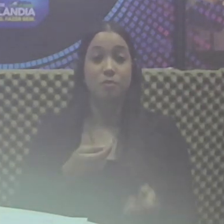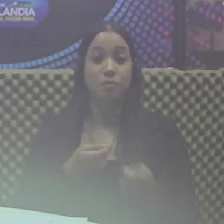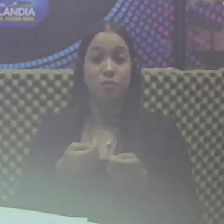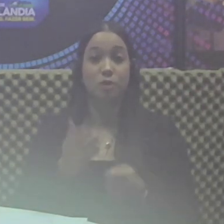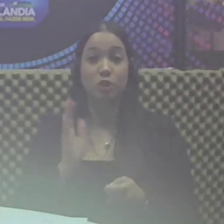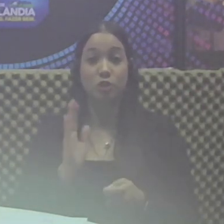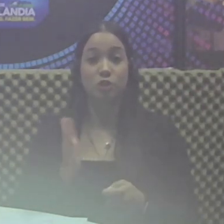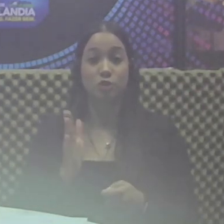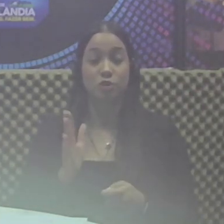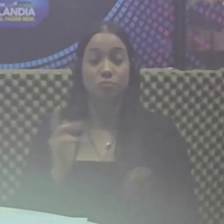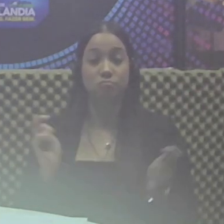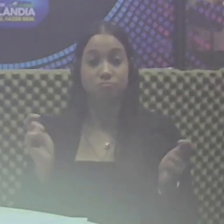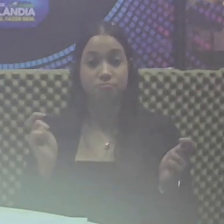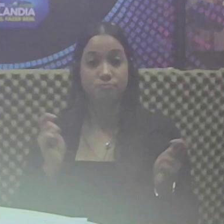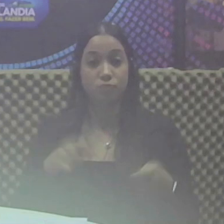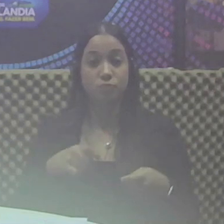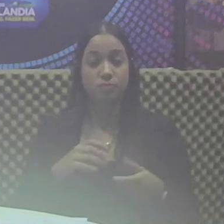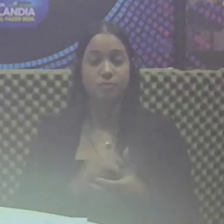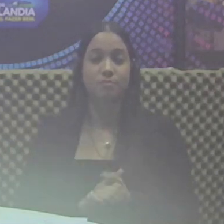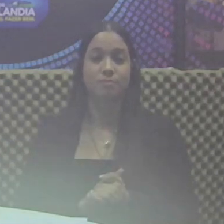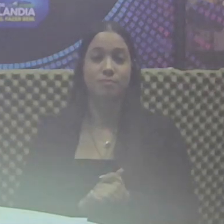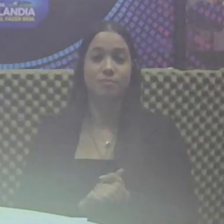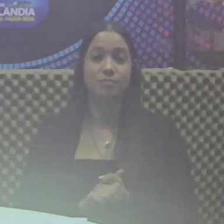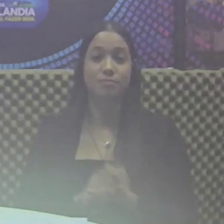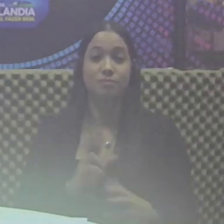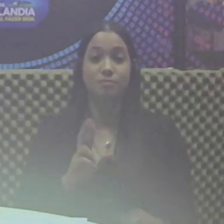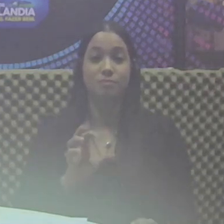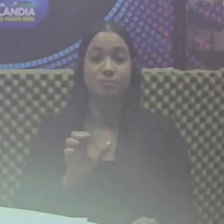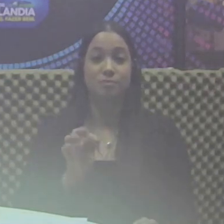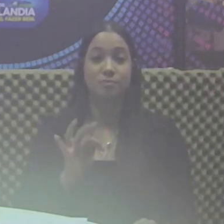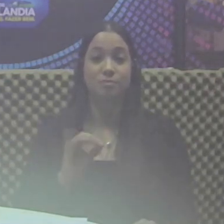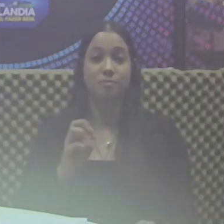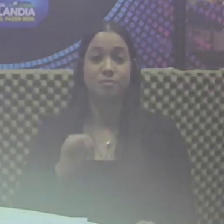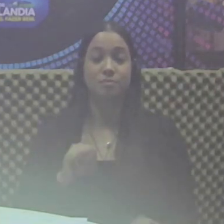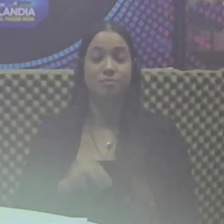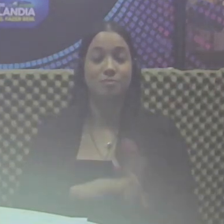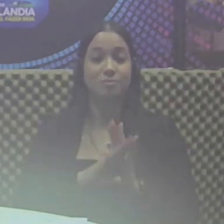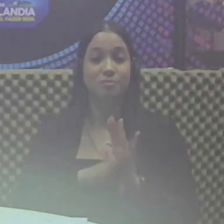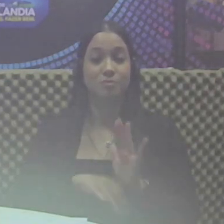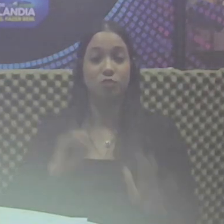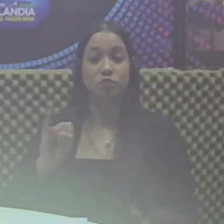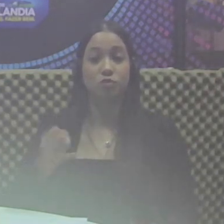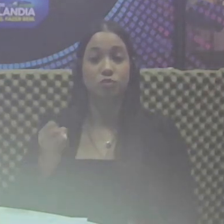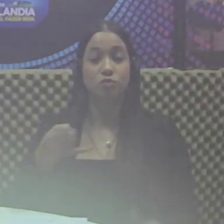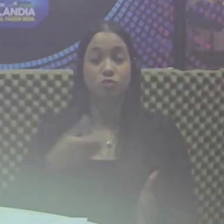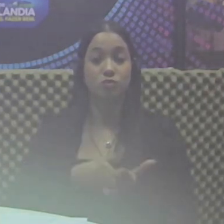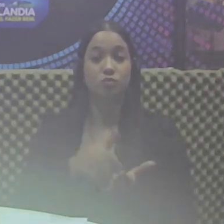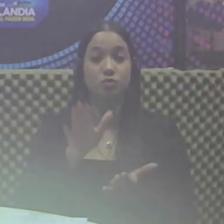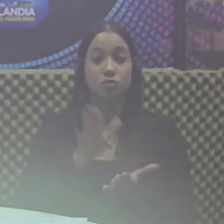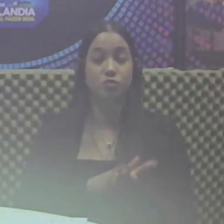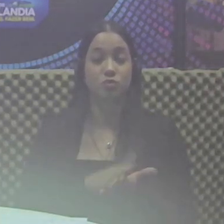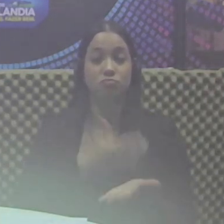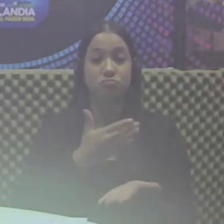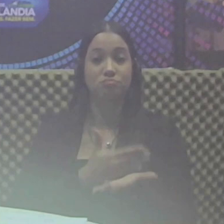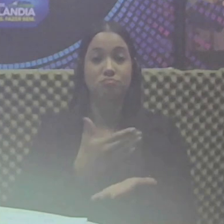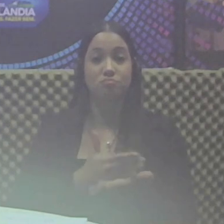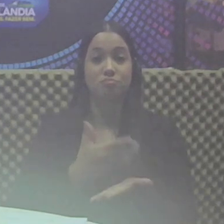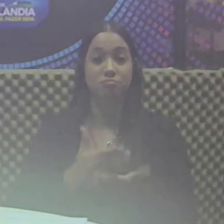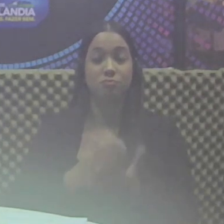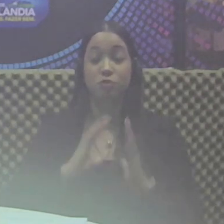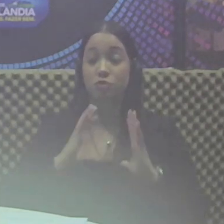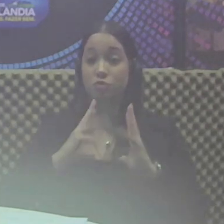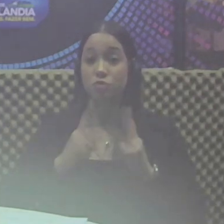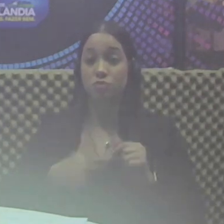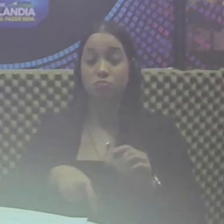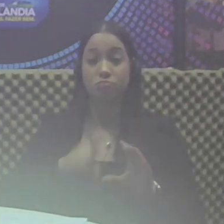foram efetivadas o refimosal de todas as